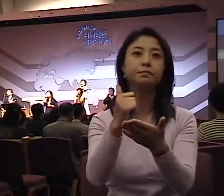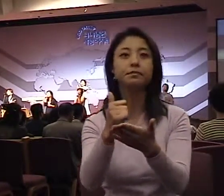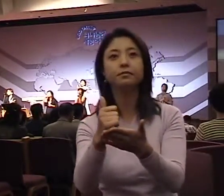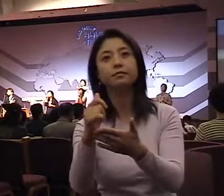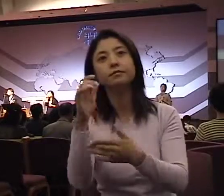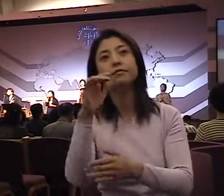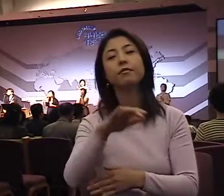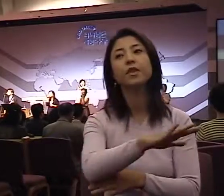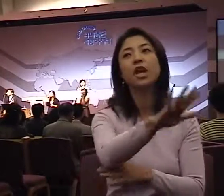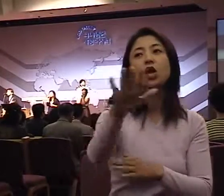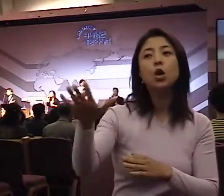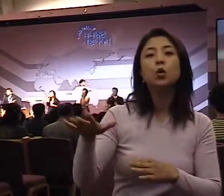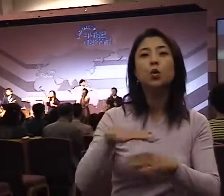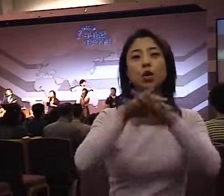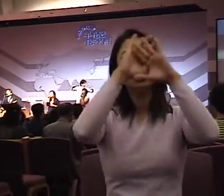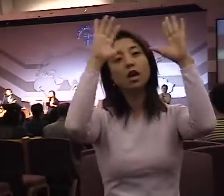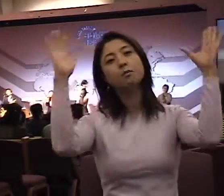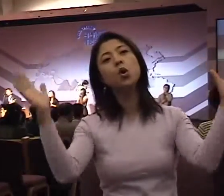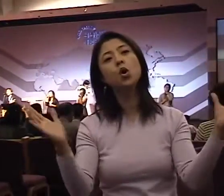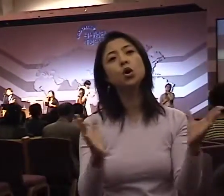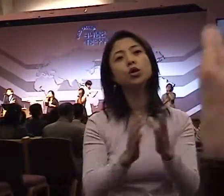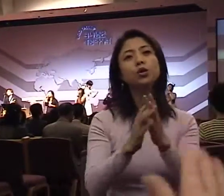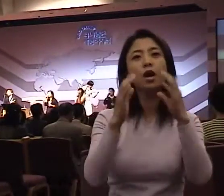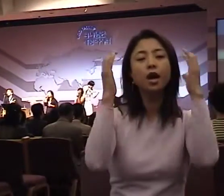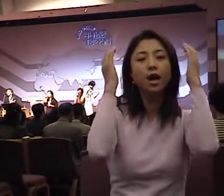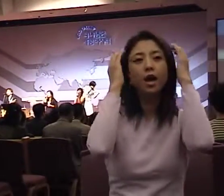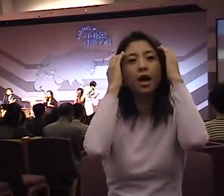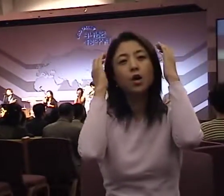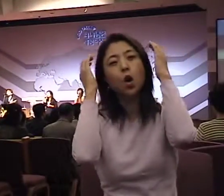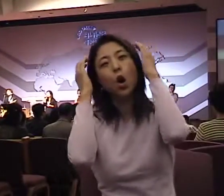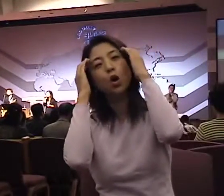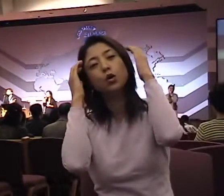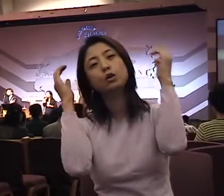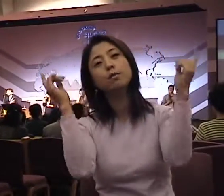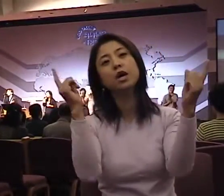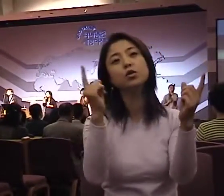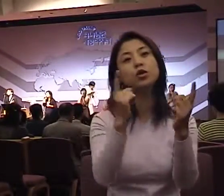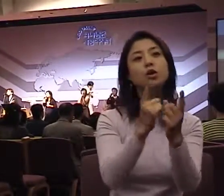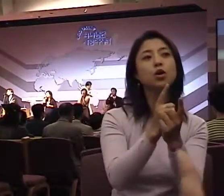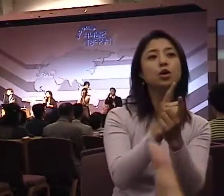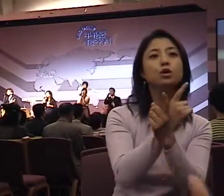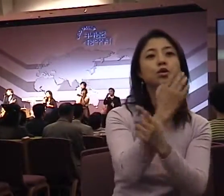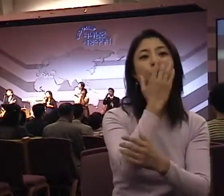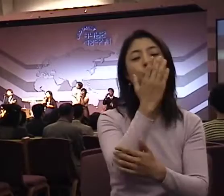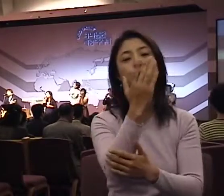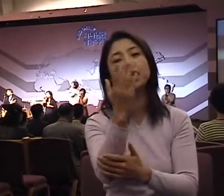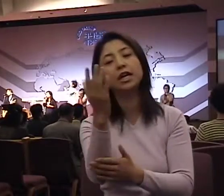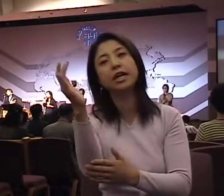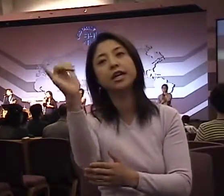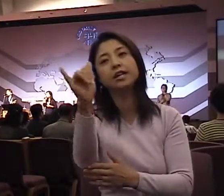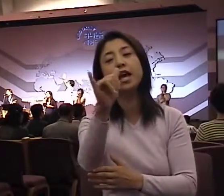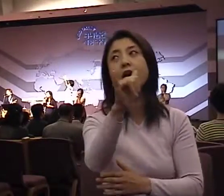하나님, 우리의 모든 괴로움을 우리의 모든 괴로움 아물 수